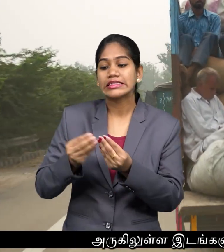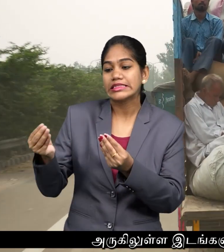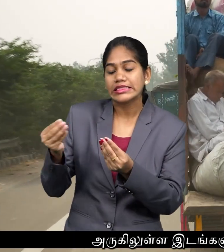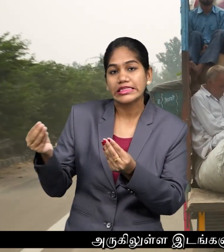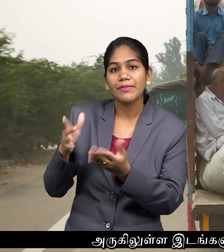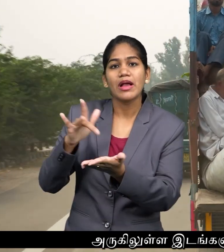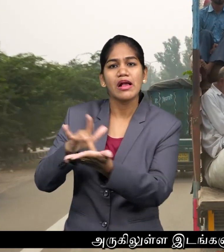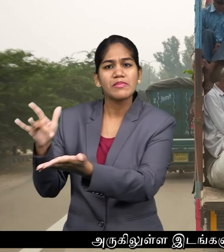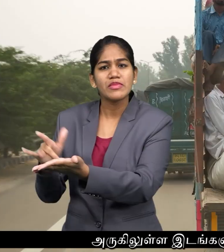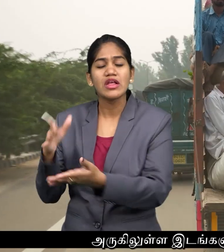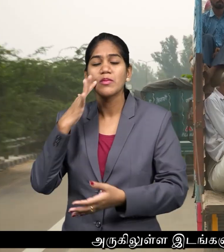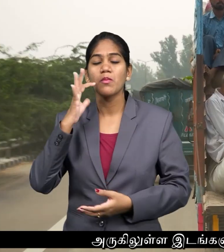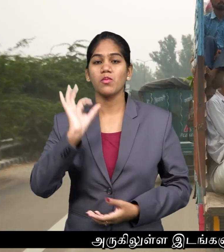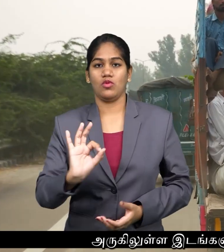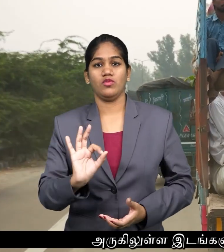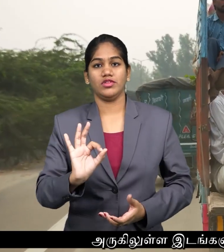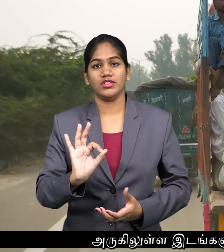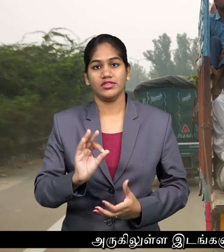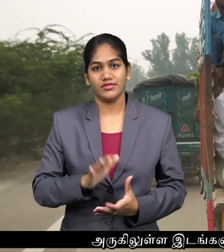இணைப்பு அவசியம்.